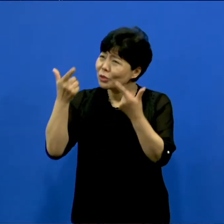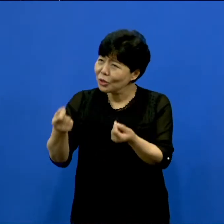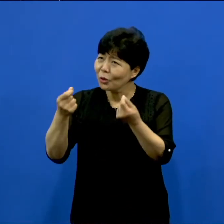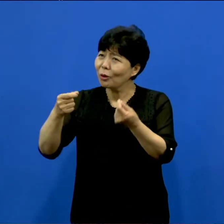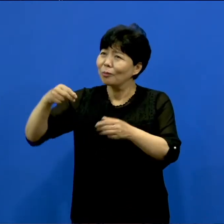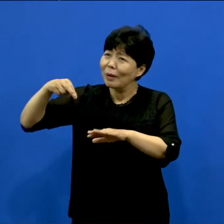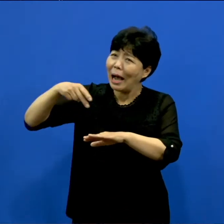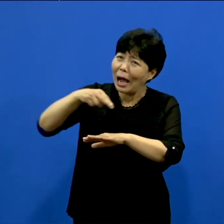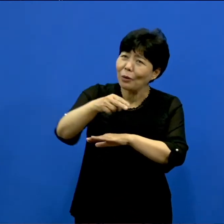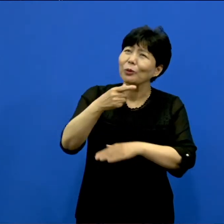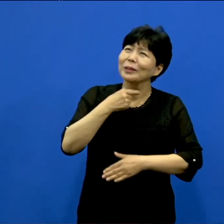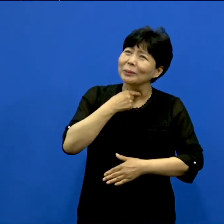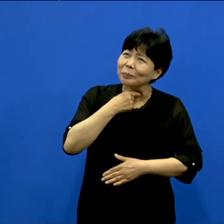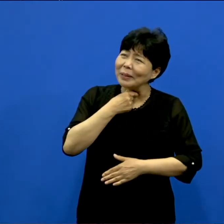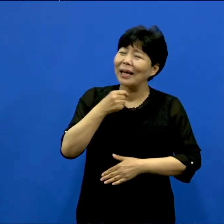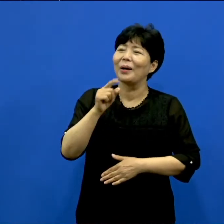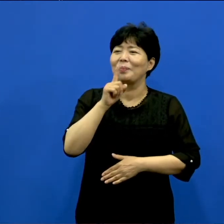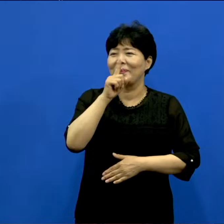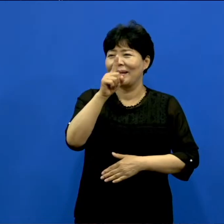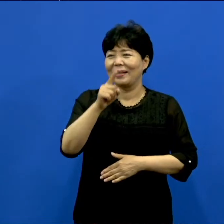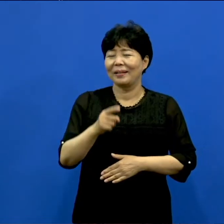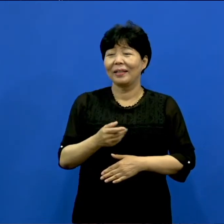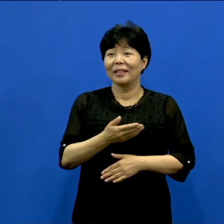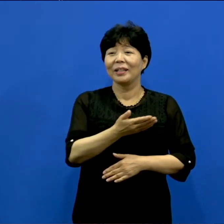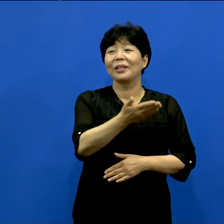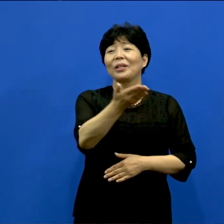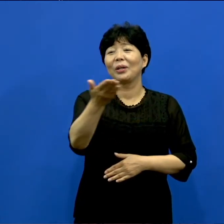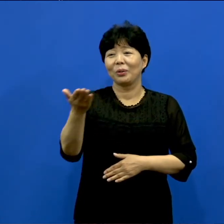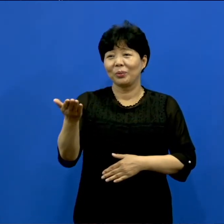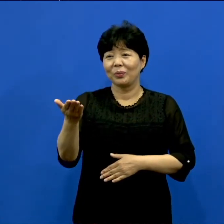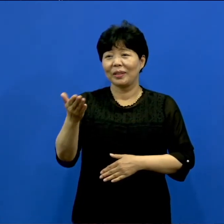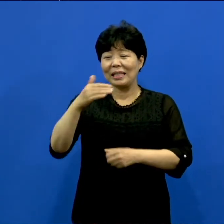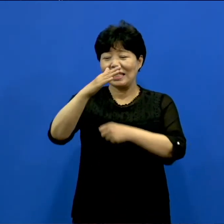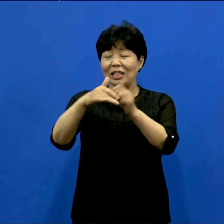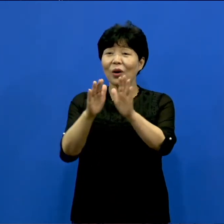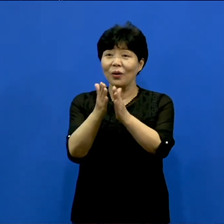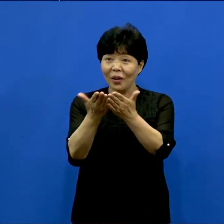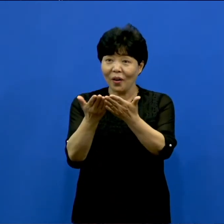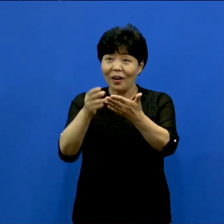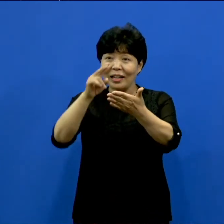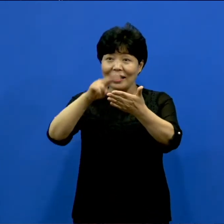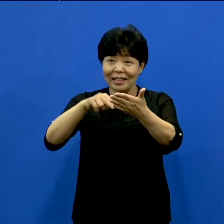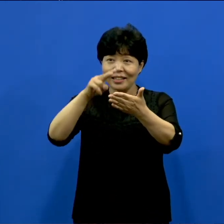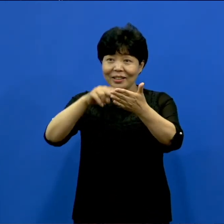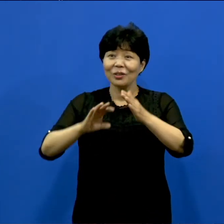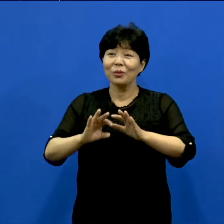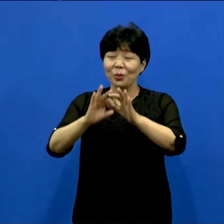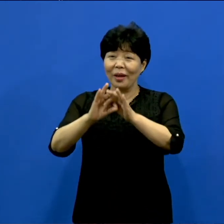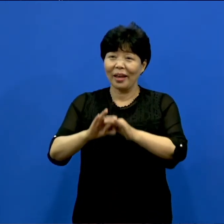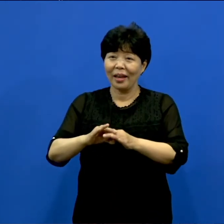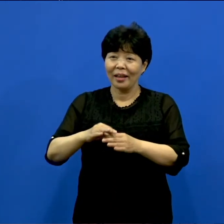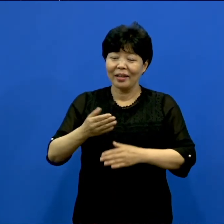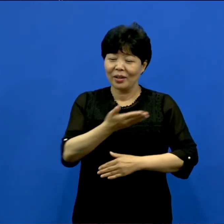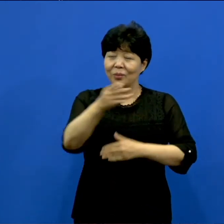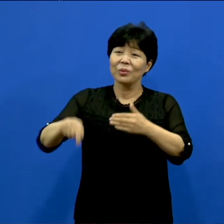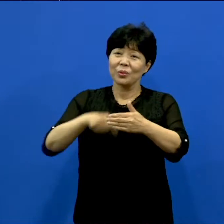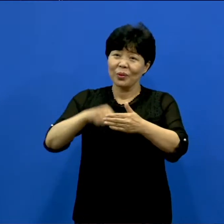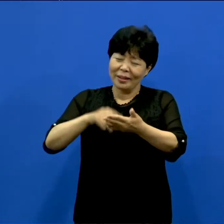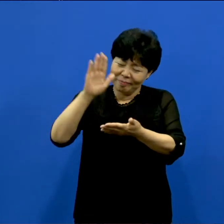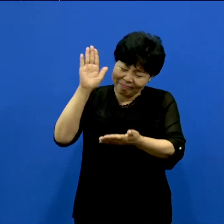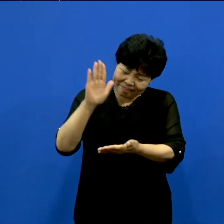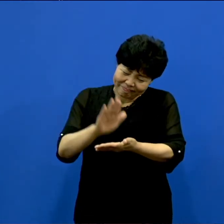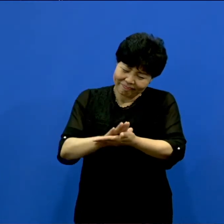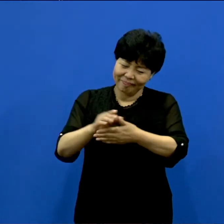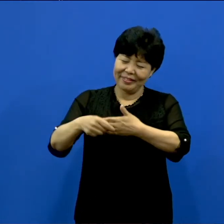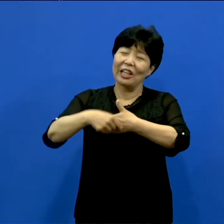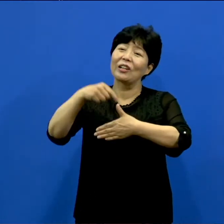여러분, 성경을 보면서 여러분들에게도 그런 어떤 거룩한 열망이 일어나게 되기를 축원합니다. 믿음의 사람들이